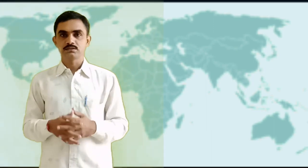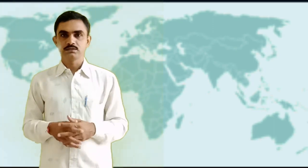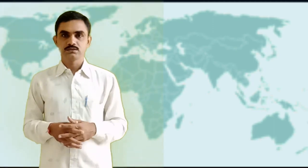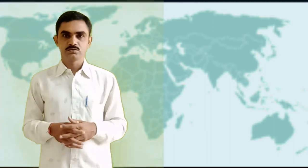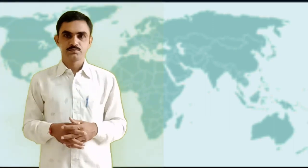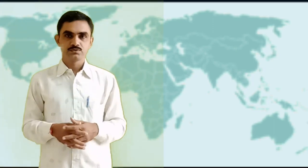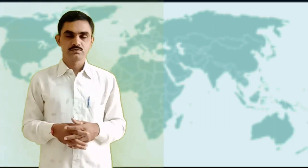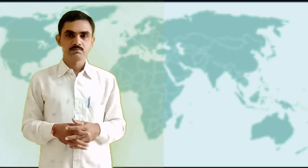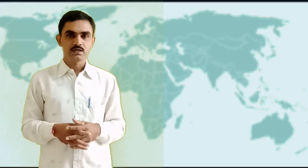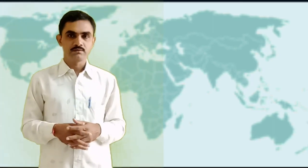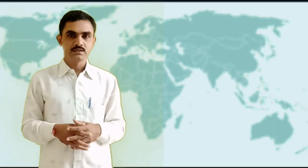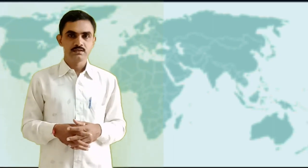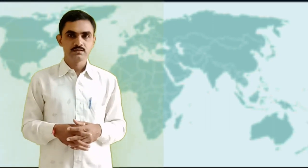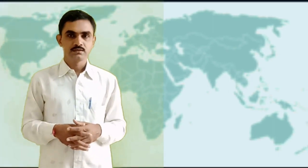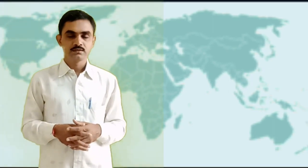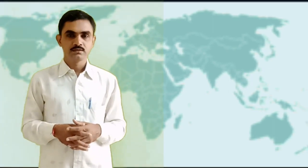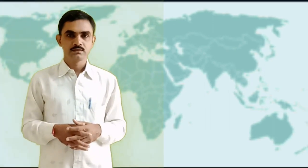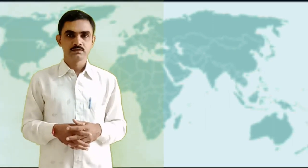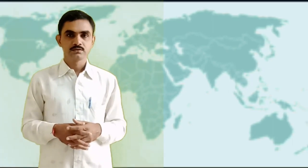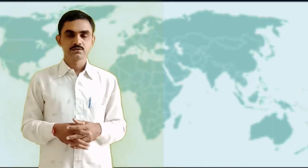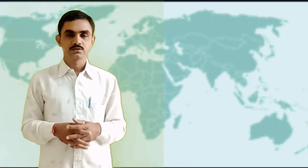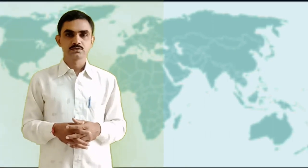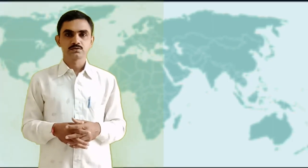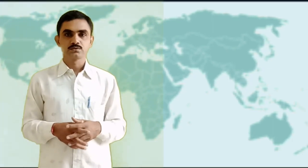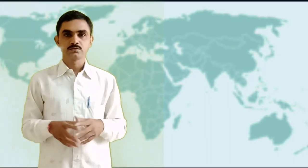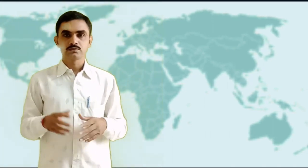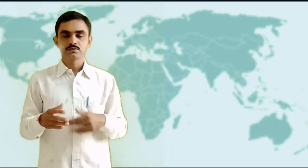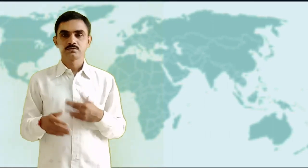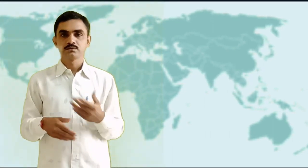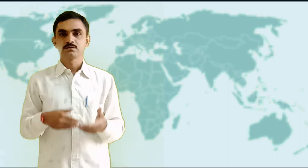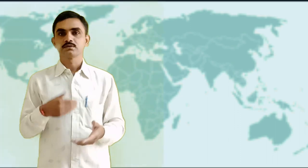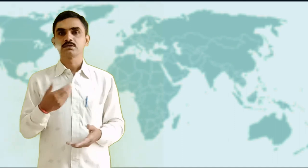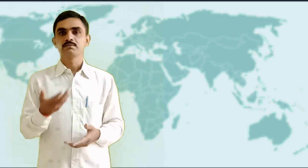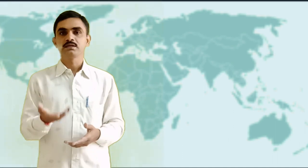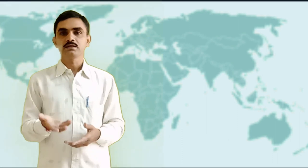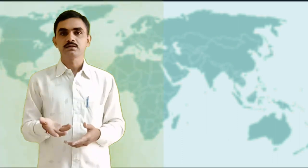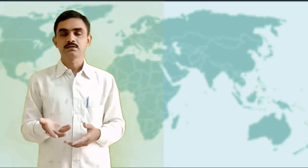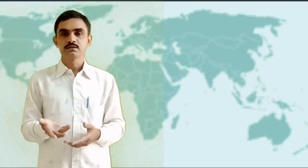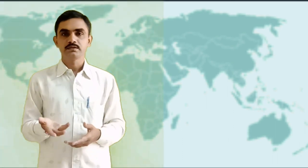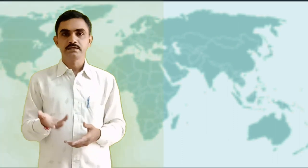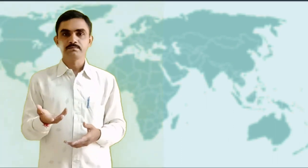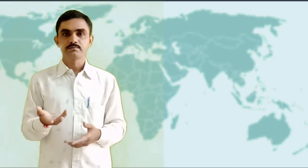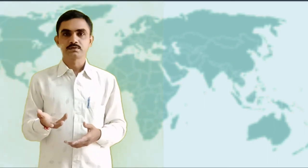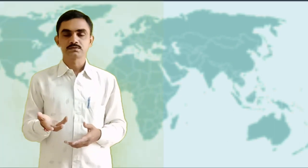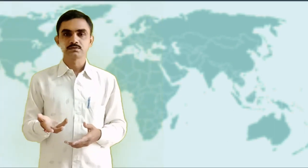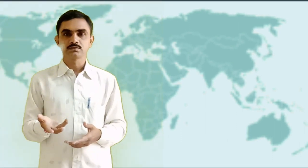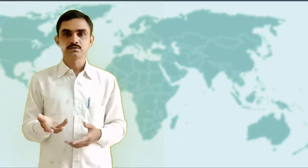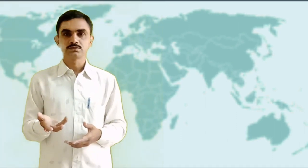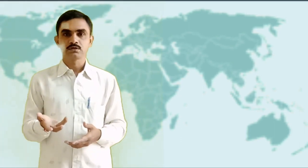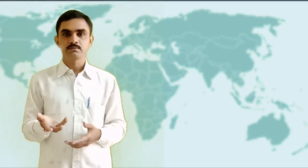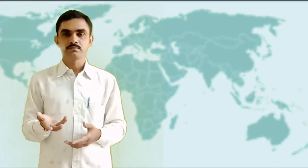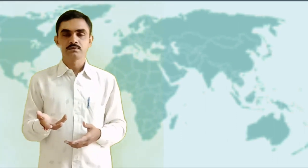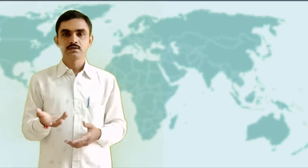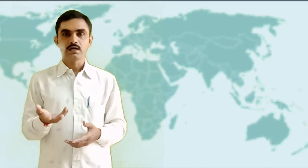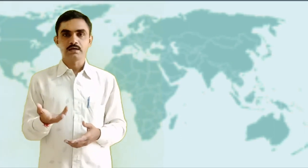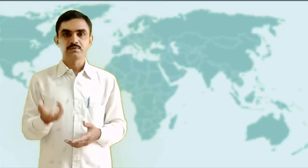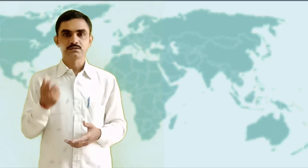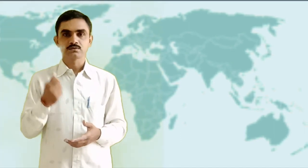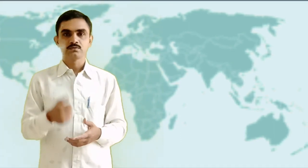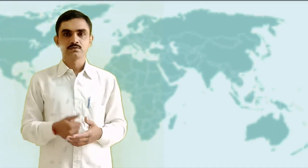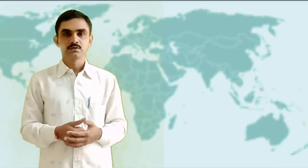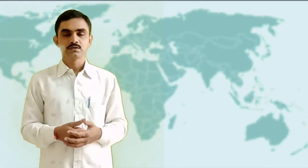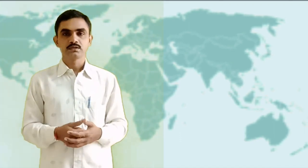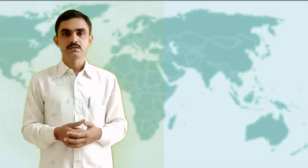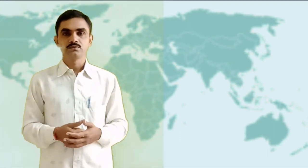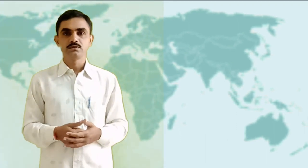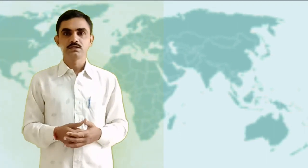वस्ती दृष्टिए जो पूछवामां आवे तो तमे ए प्रश्ननो जवाब आपी